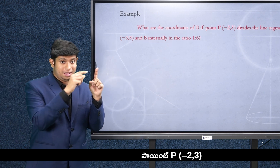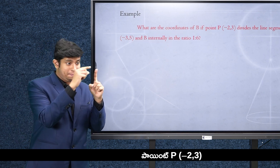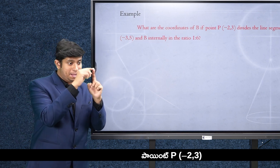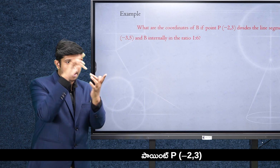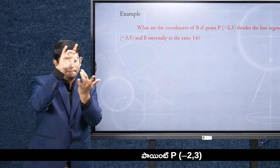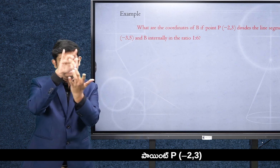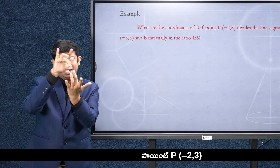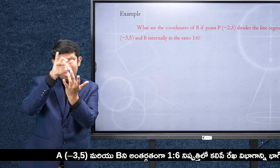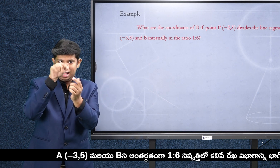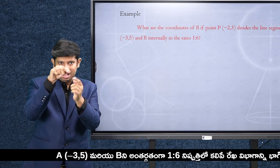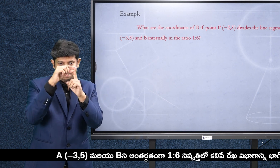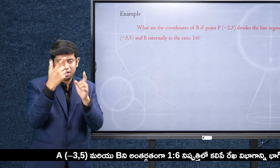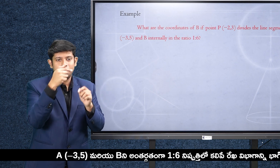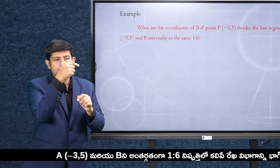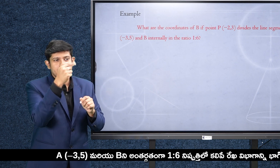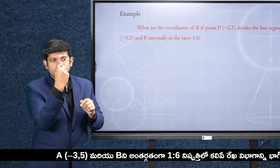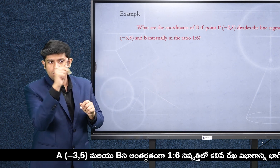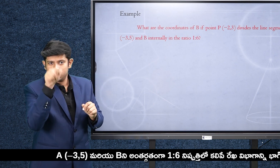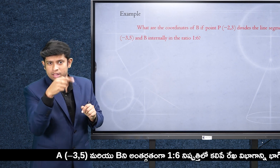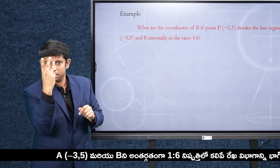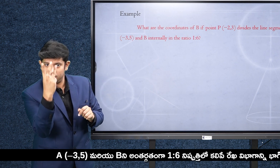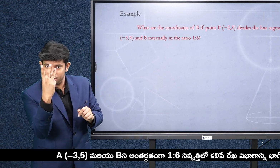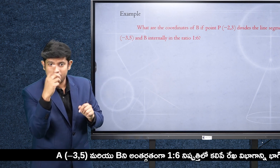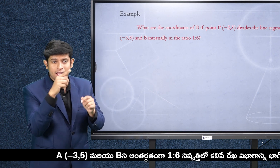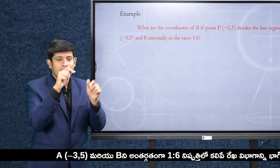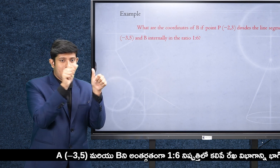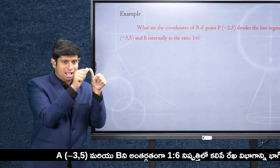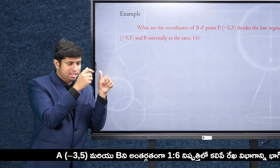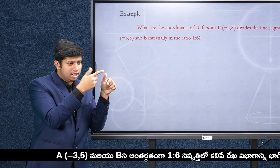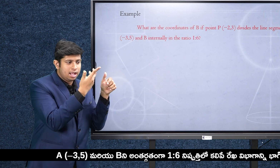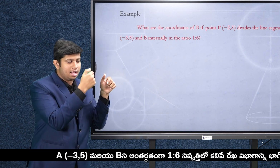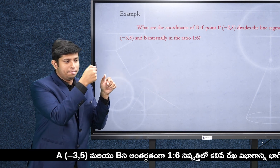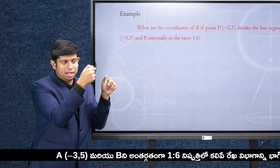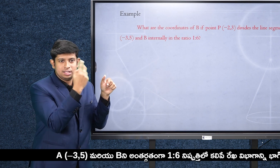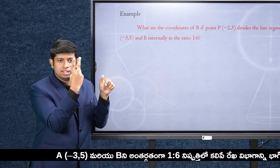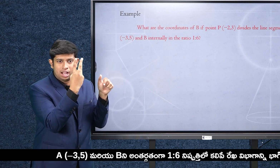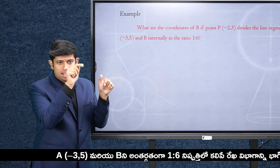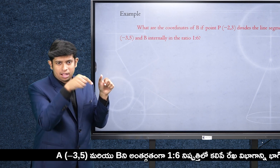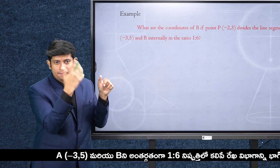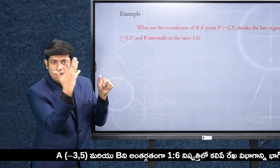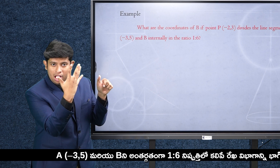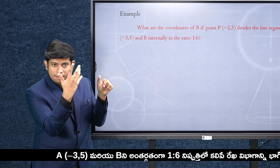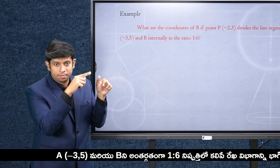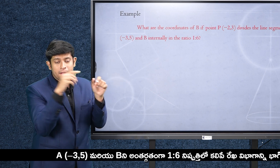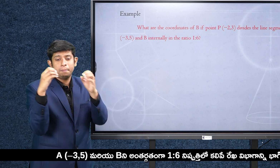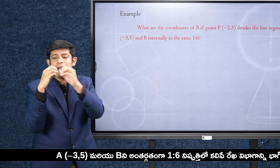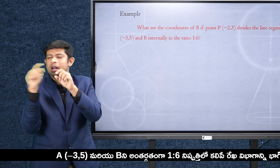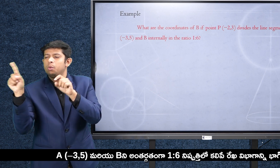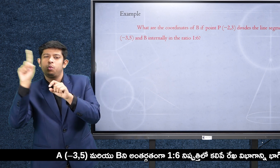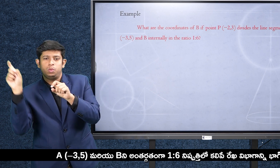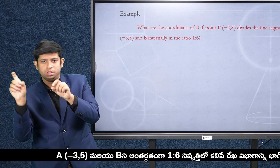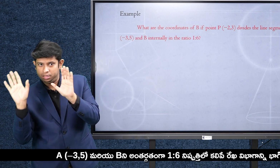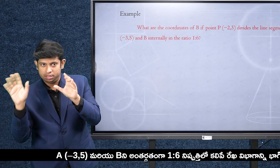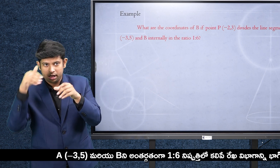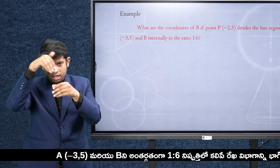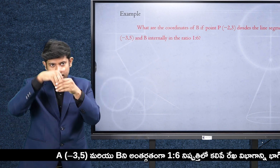3 a -3 5 మరియు బి ని అంతర్గతంగా 1:6